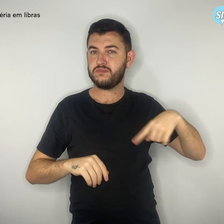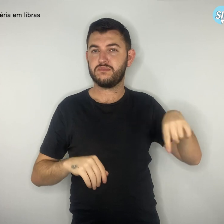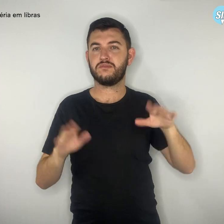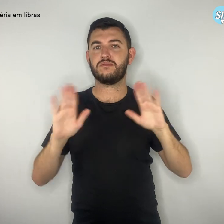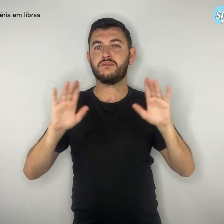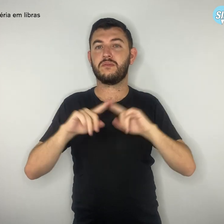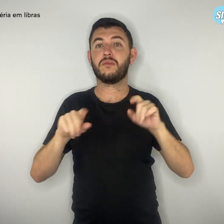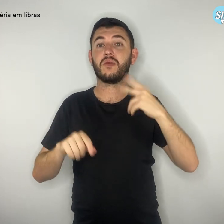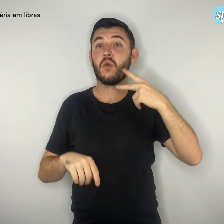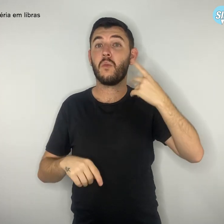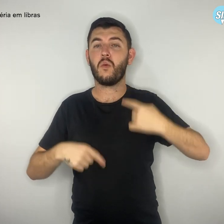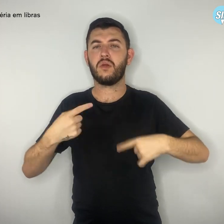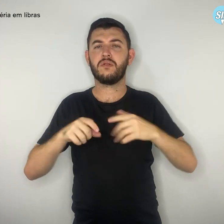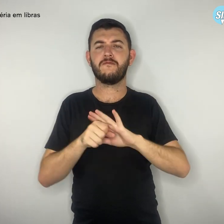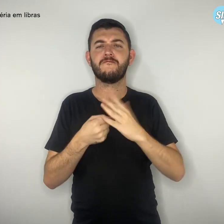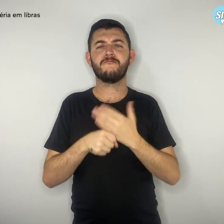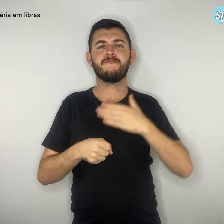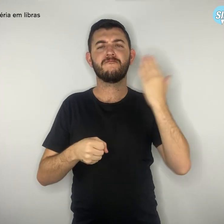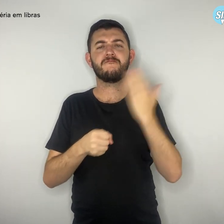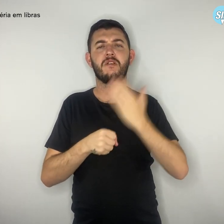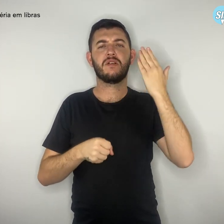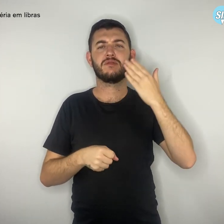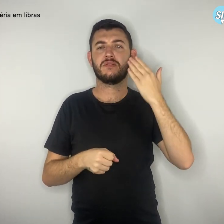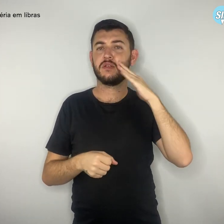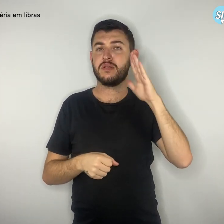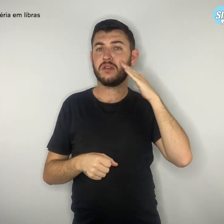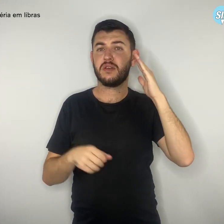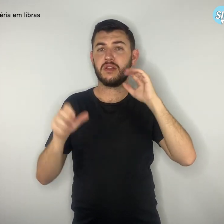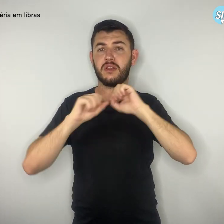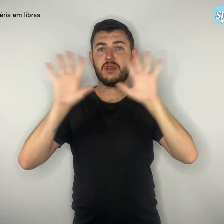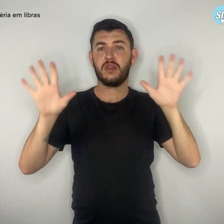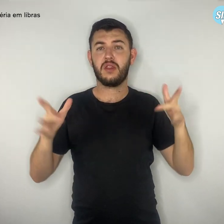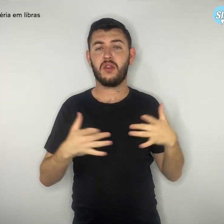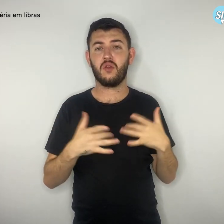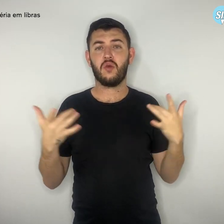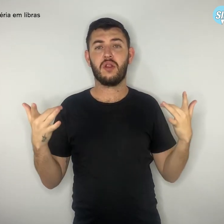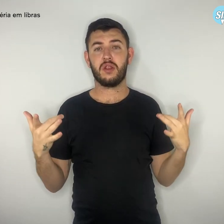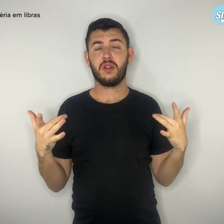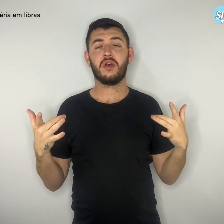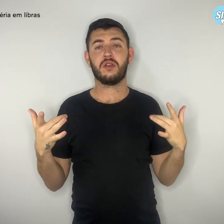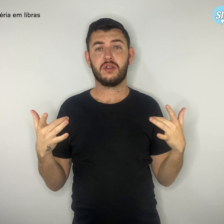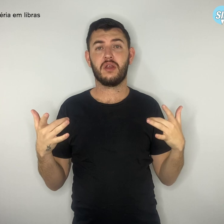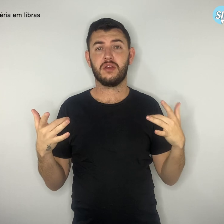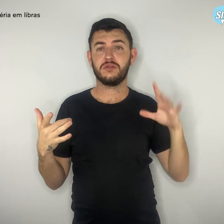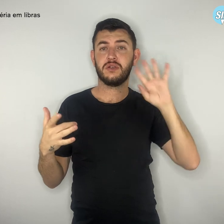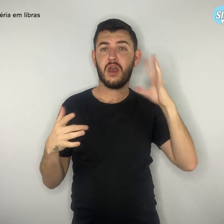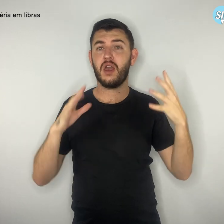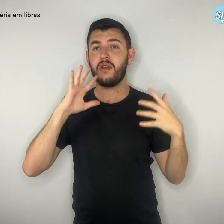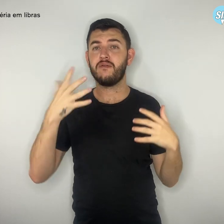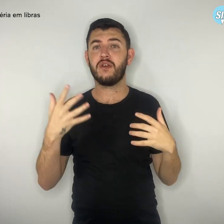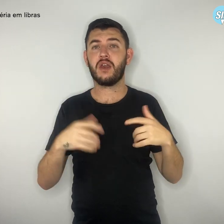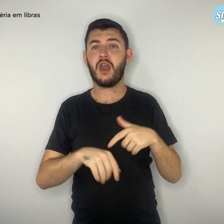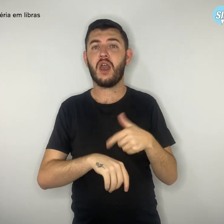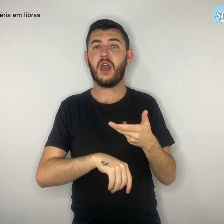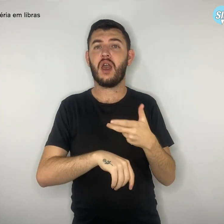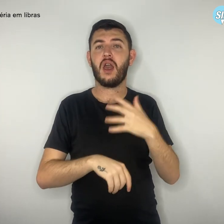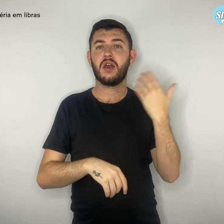Os políticos fascistas entendem a eficácia que essa solidariedade tem em